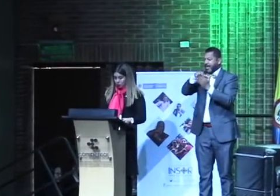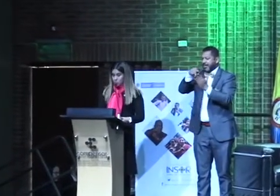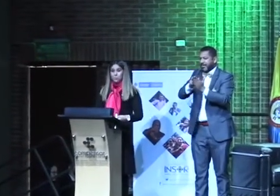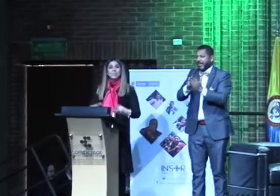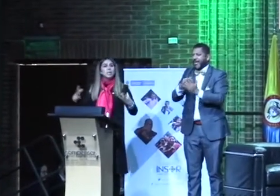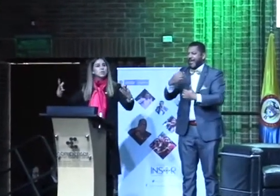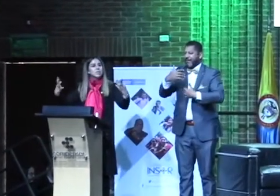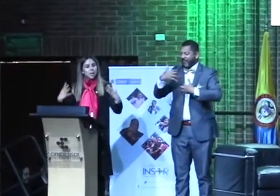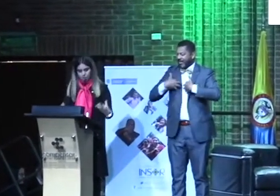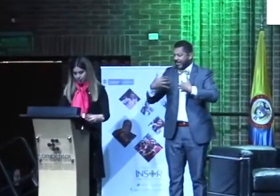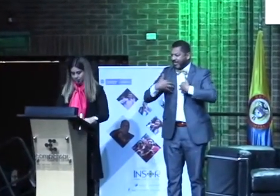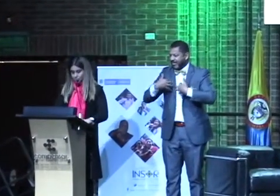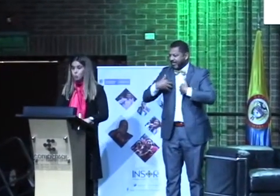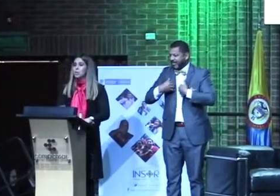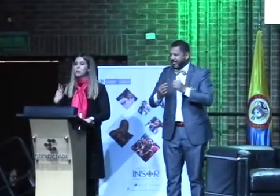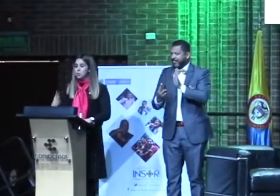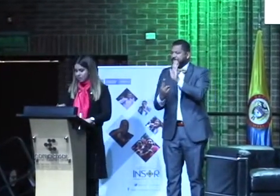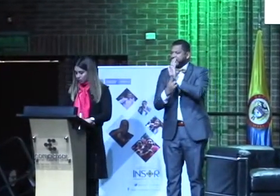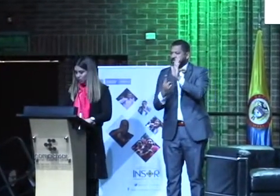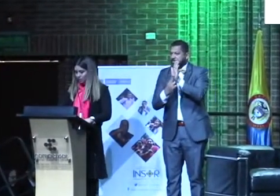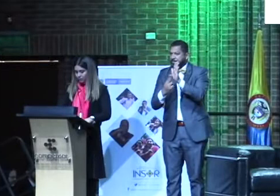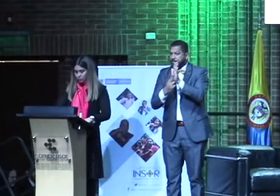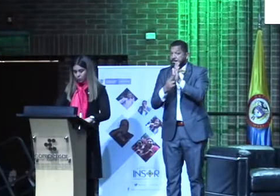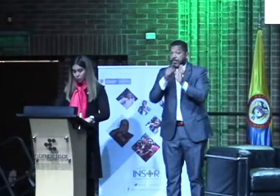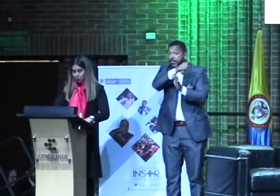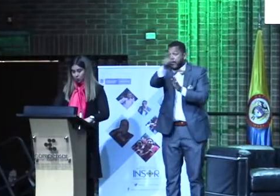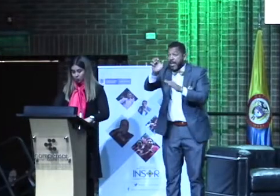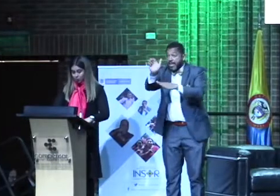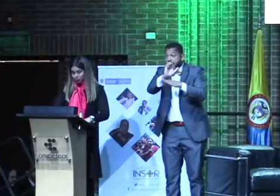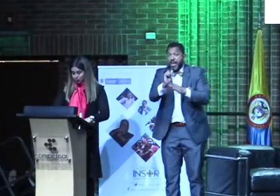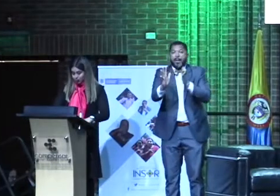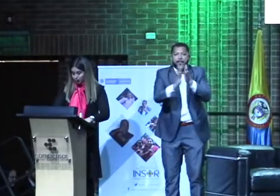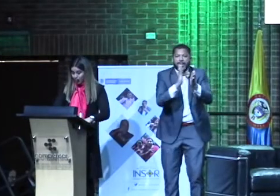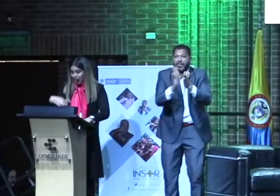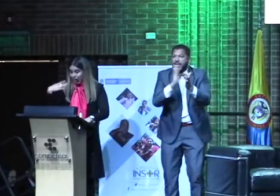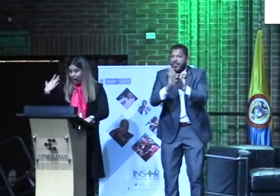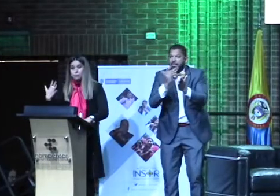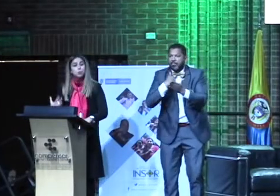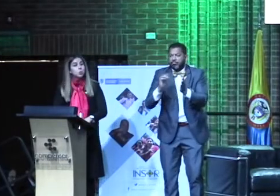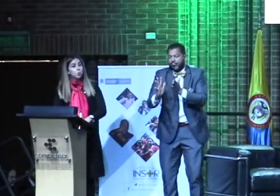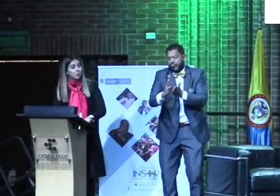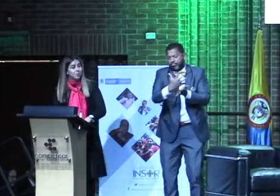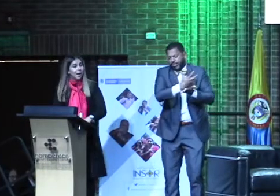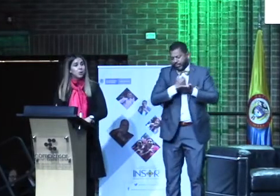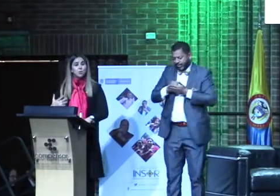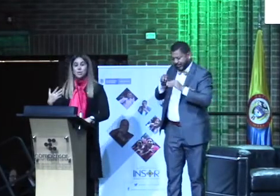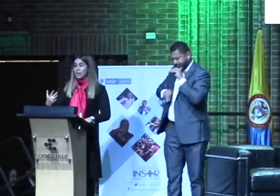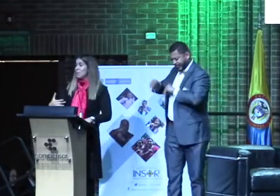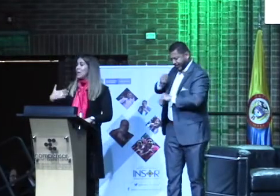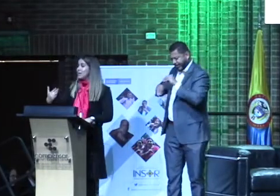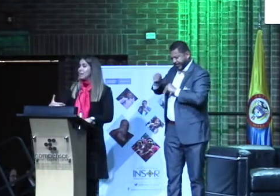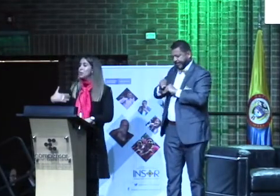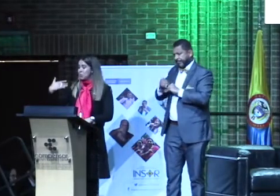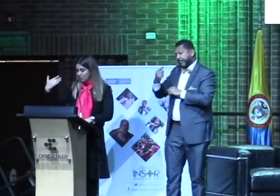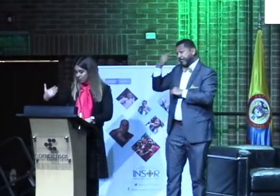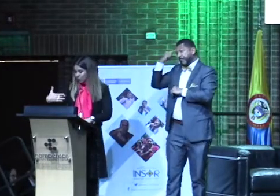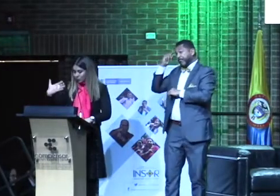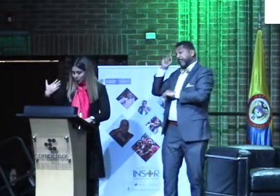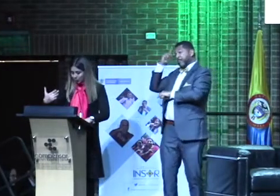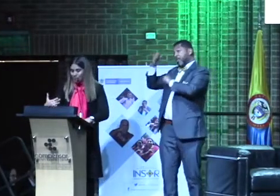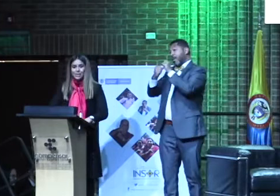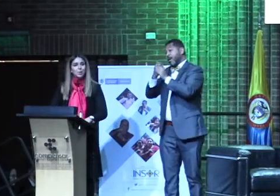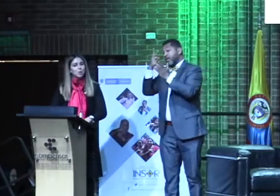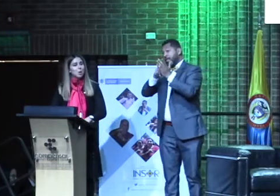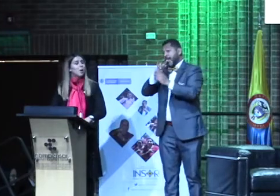Ministerio de Educación, que nos están pasando sus datos, nos están compartiendo su información. A futuro, a 2020, a